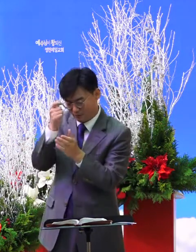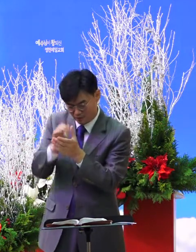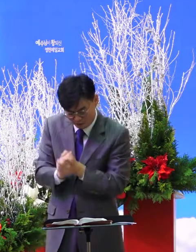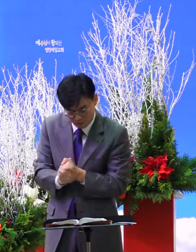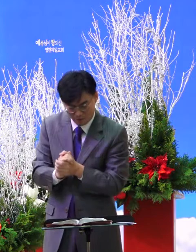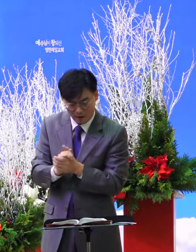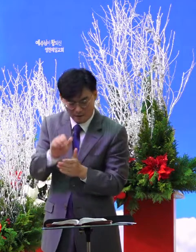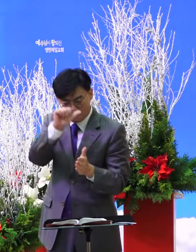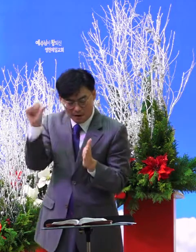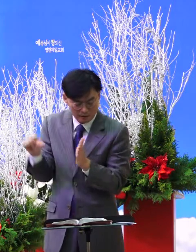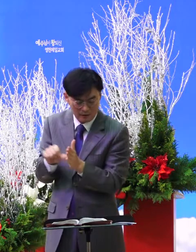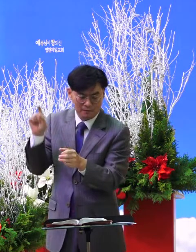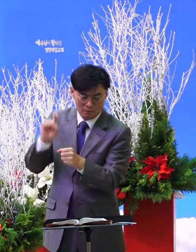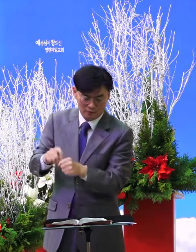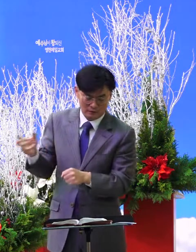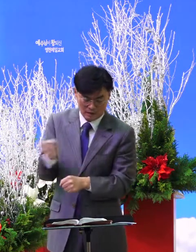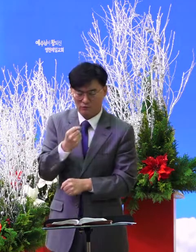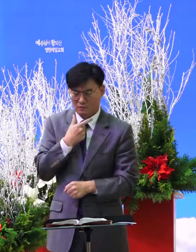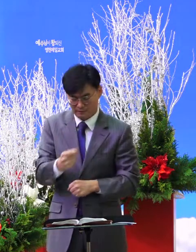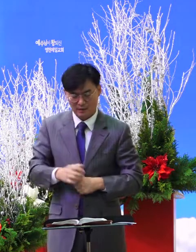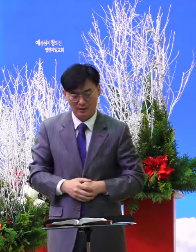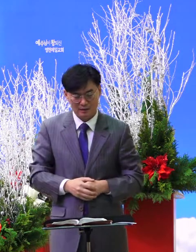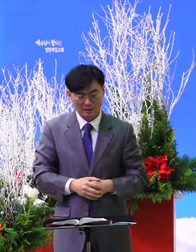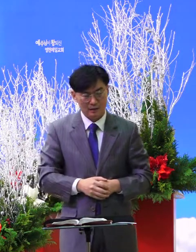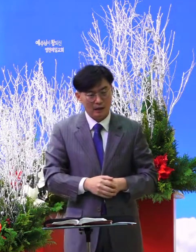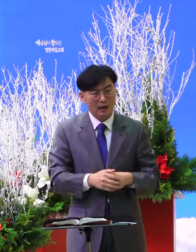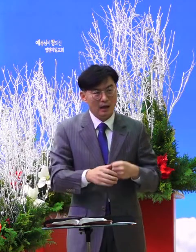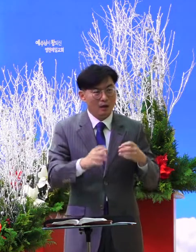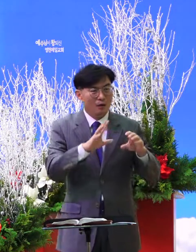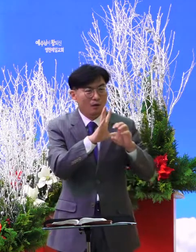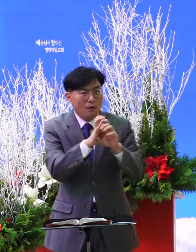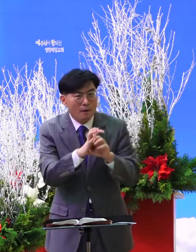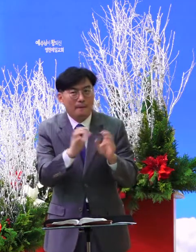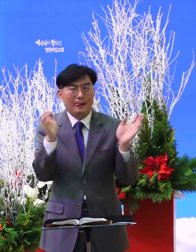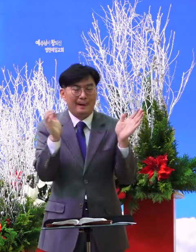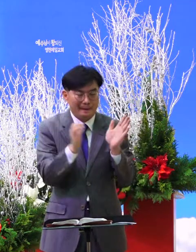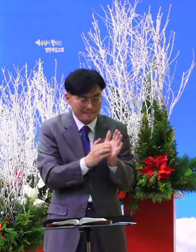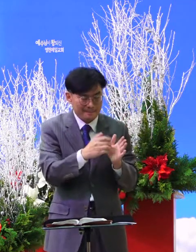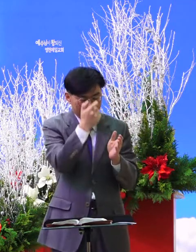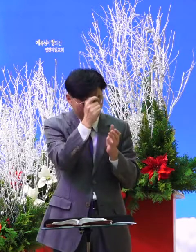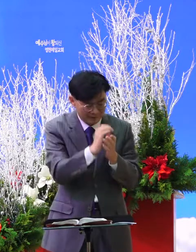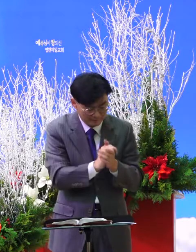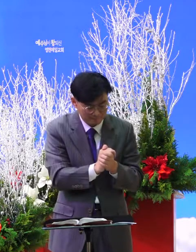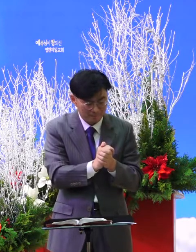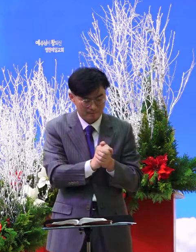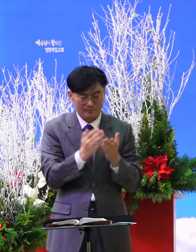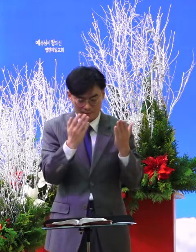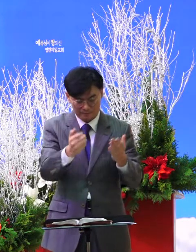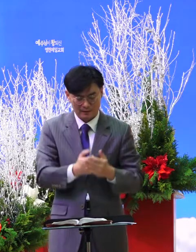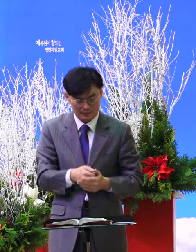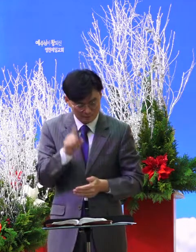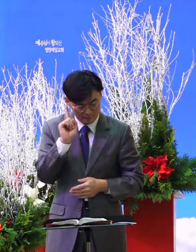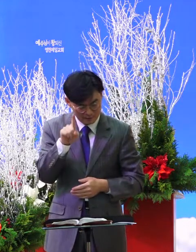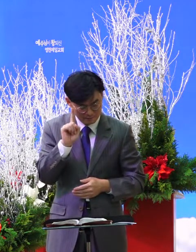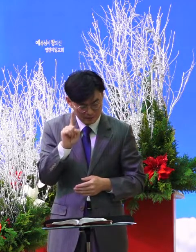사람들은 코로나19 종식과 일상 회복을 바라며 조속하게 해결해 달라고 매일같이